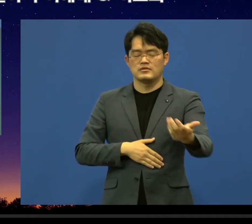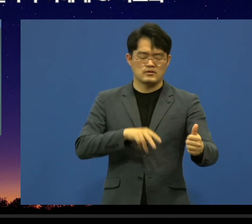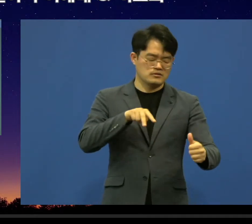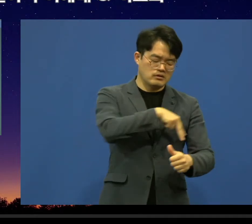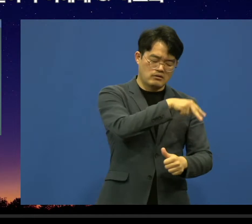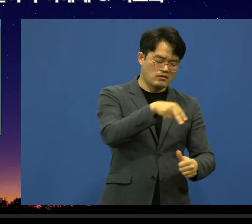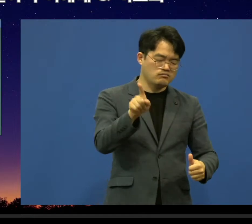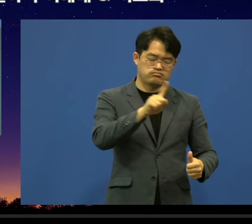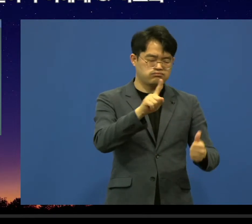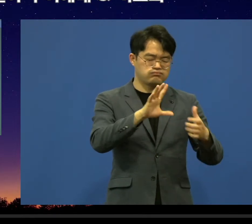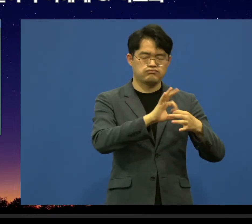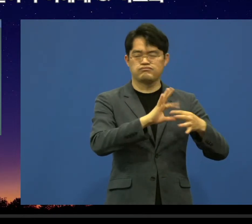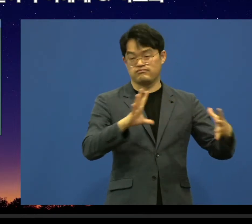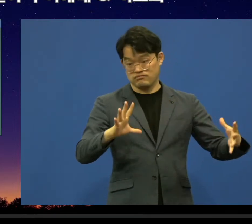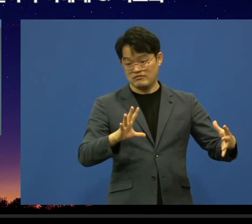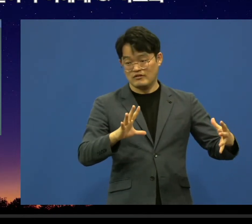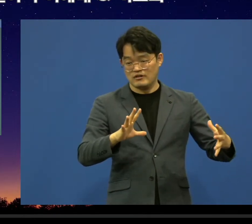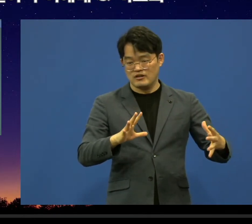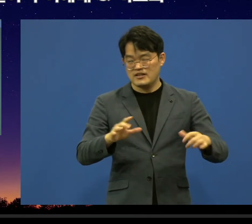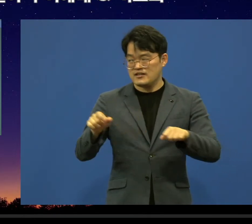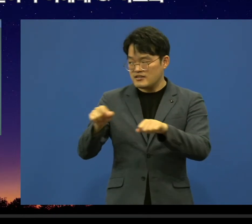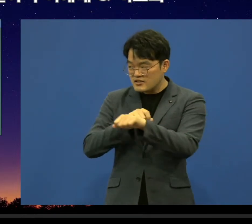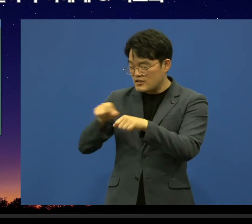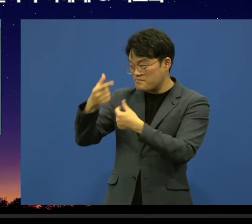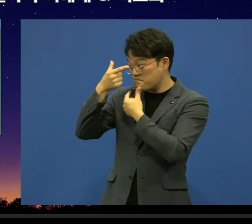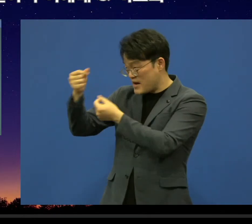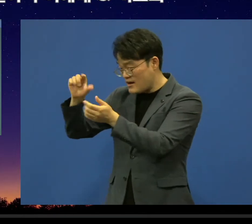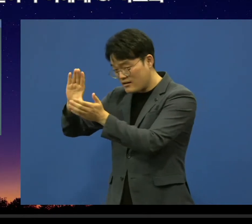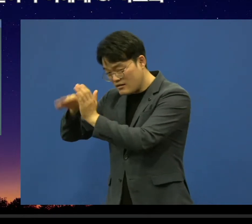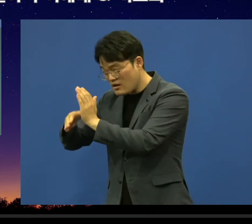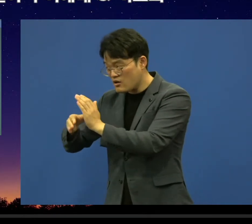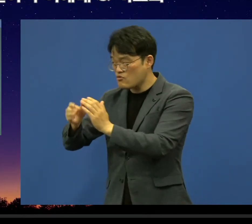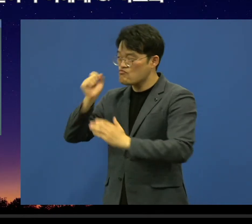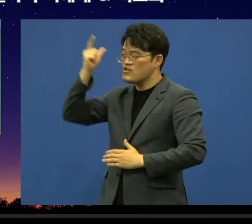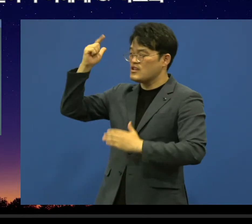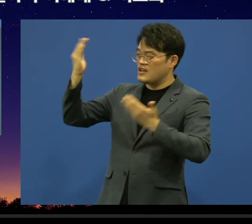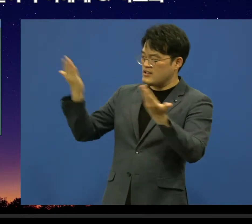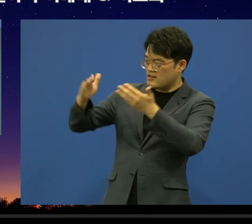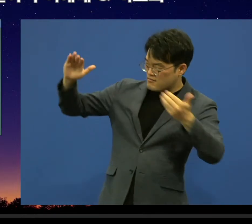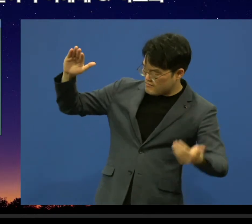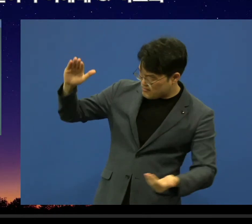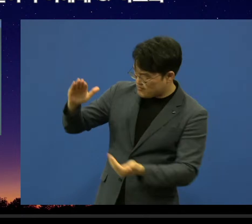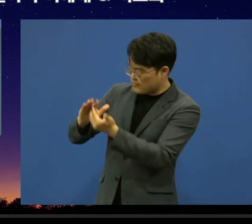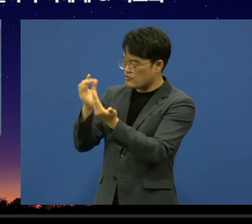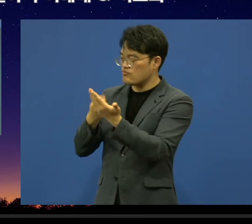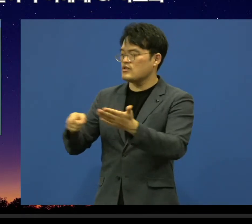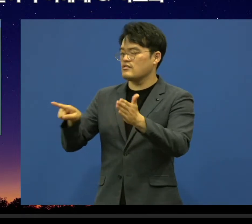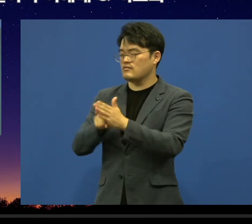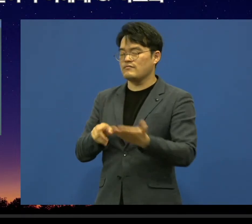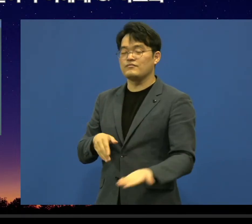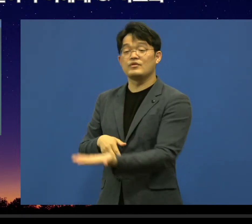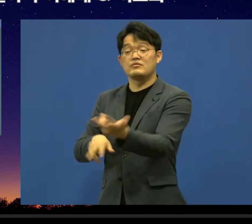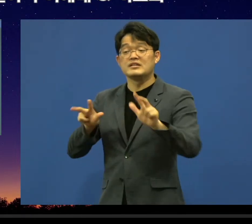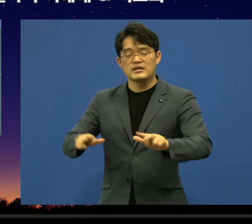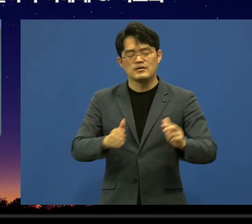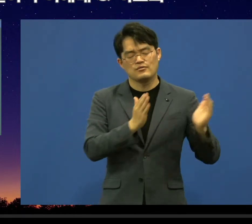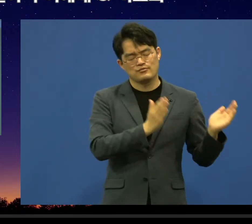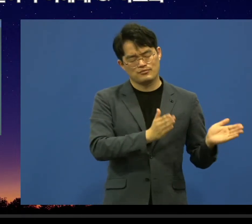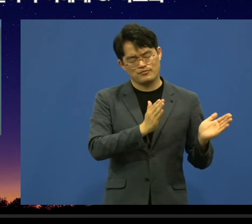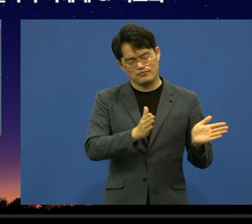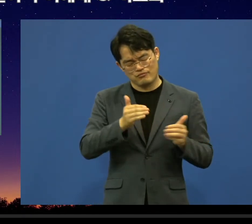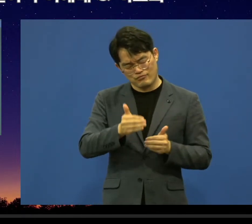특정한 순간 위대한 일을 위해 예비되고 만들어져 가는 중이라는 뜻입니다. 준비되는